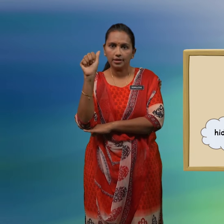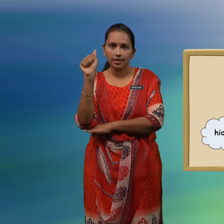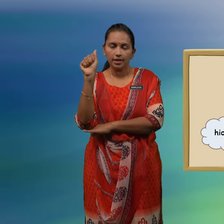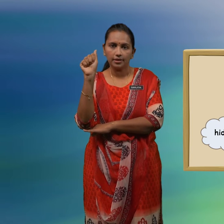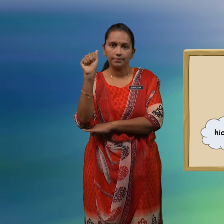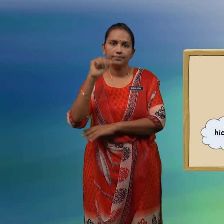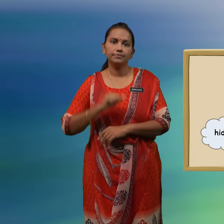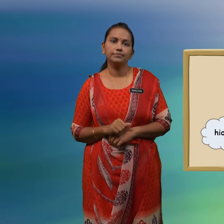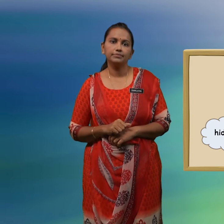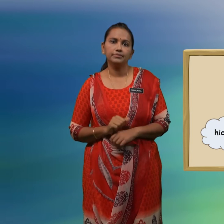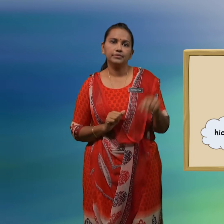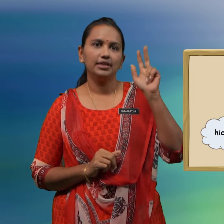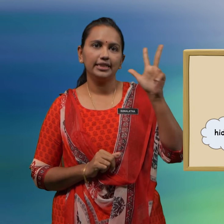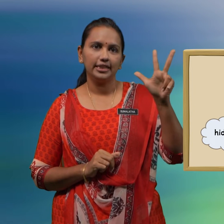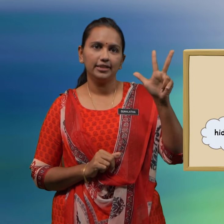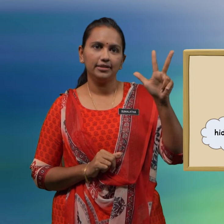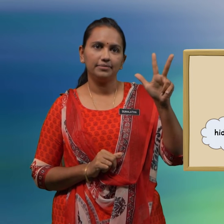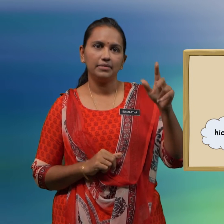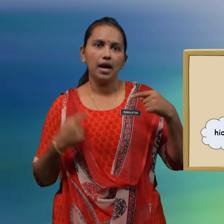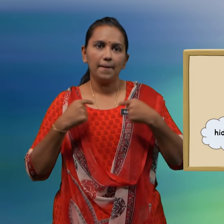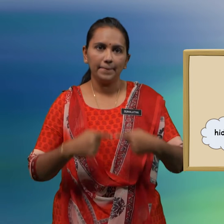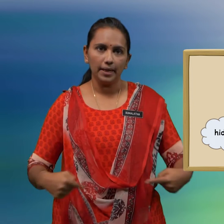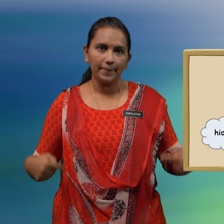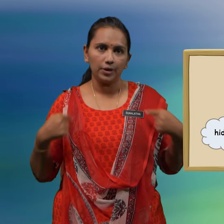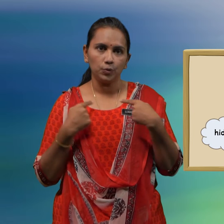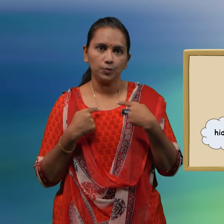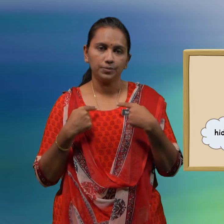T-R-A-K-E-A. Ketiga, peparu.